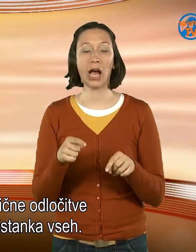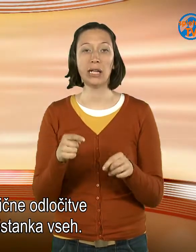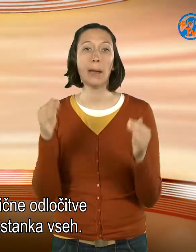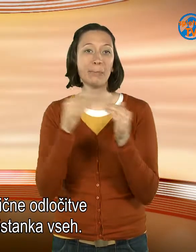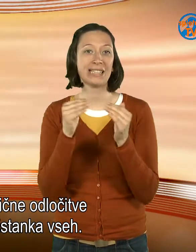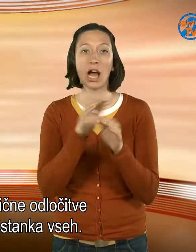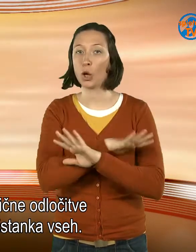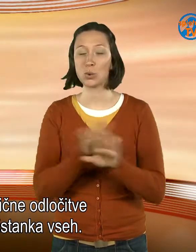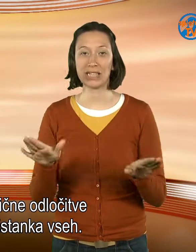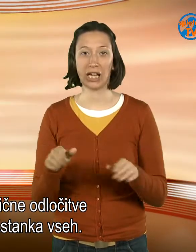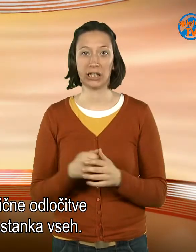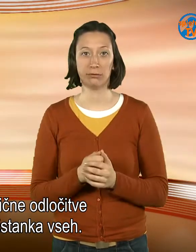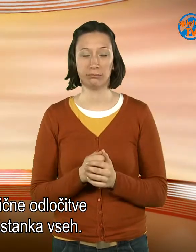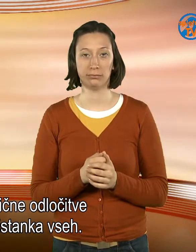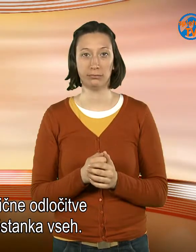oziroma pristanka vseh.